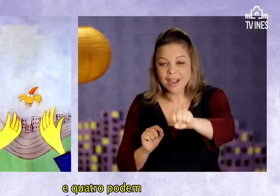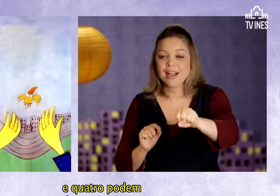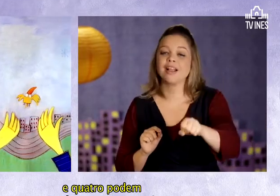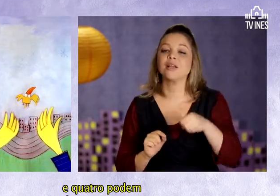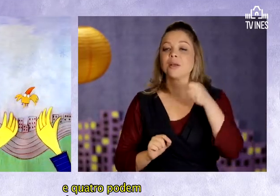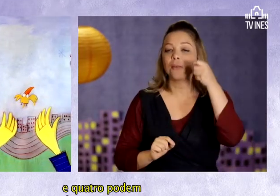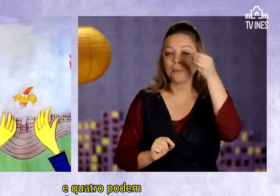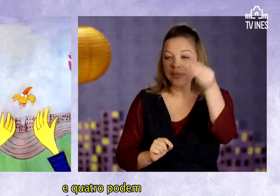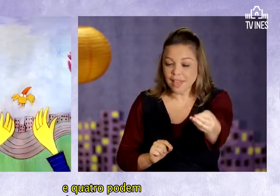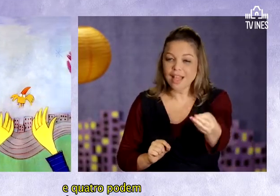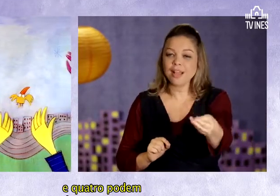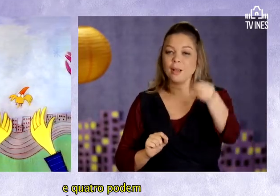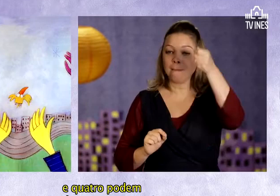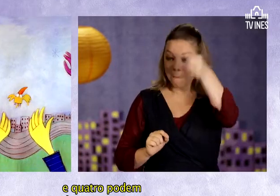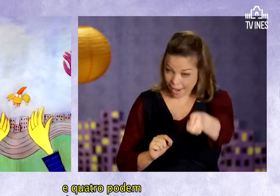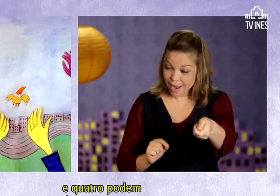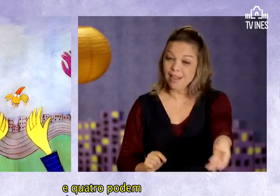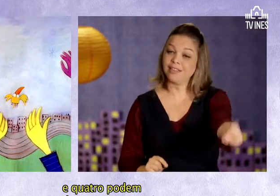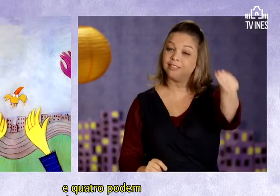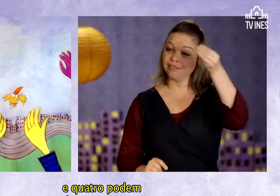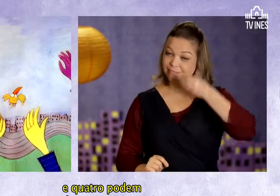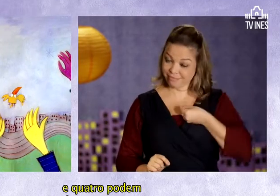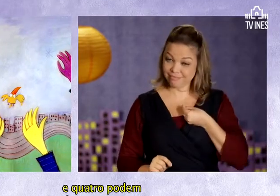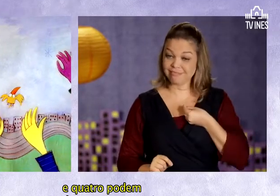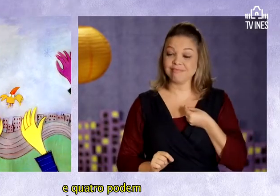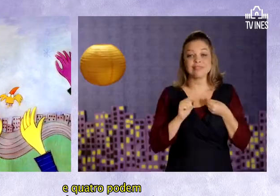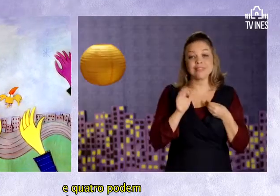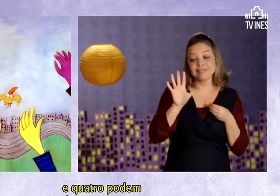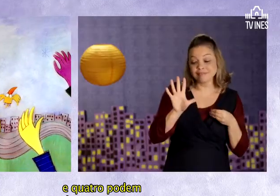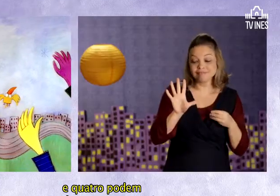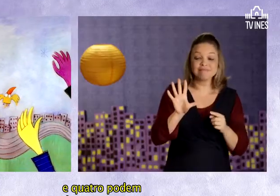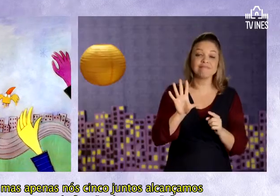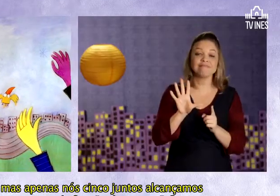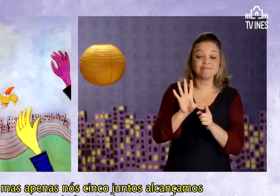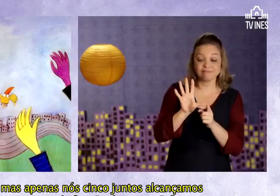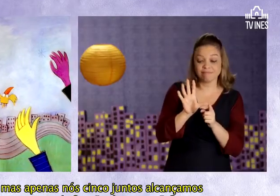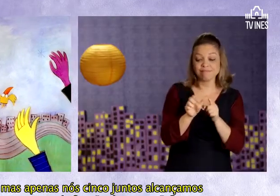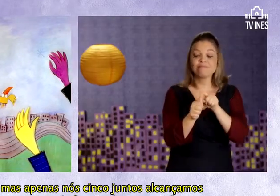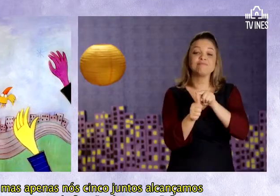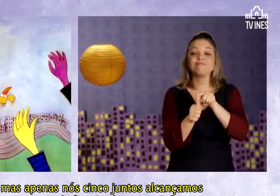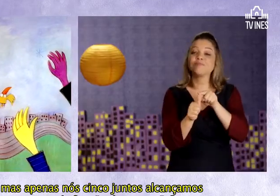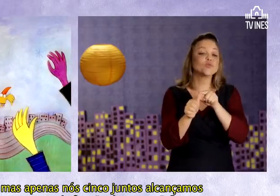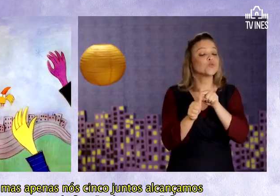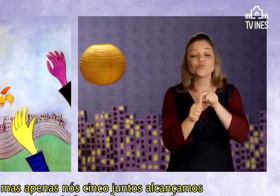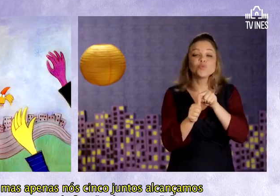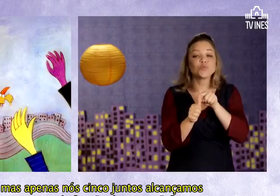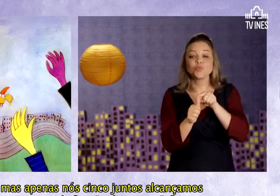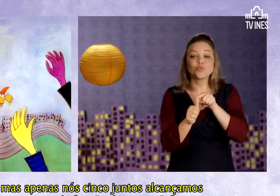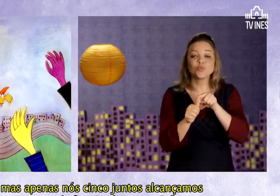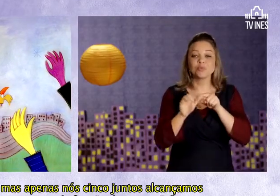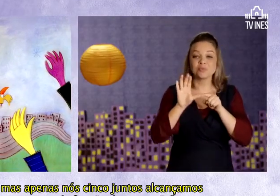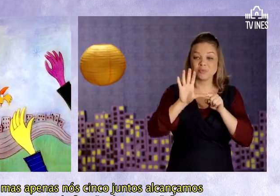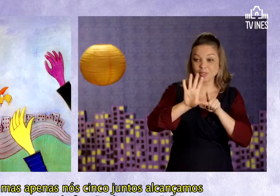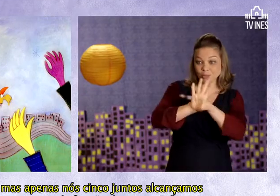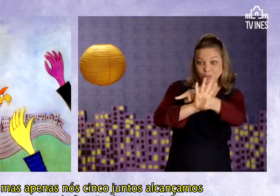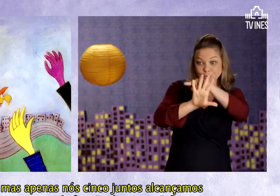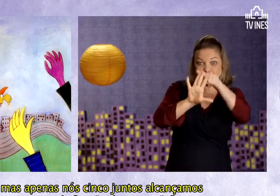apanhar, pagar, possuir. Mas apenas nós cinco juntos